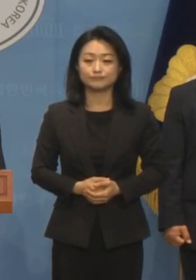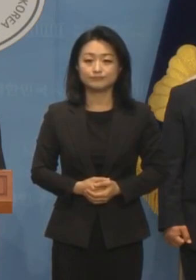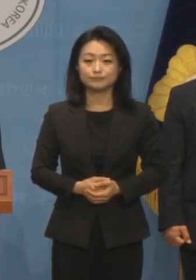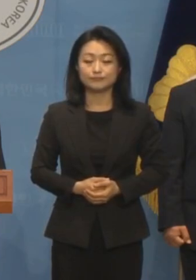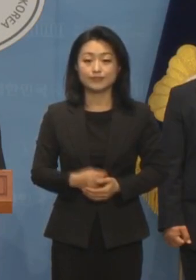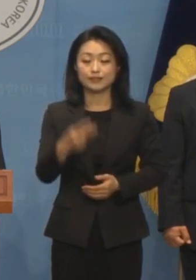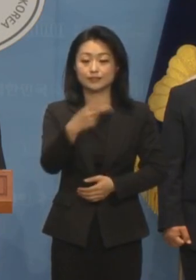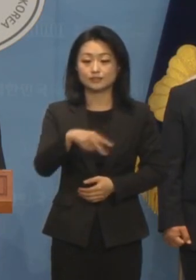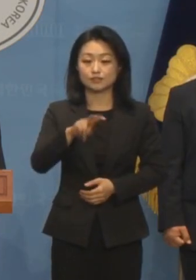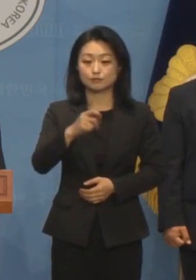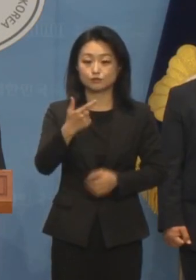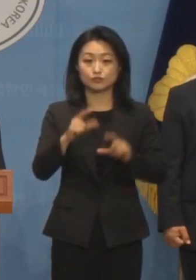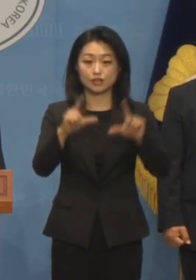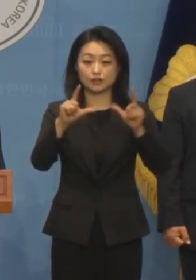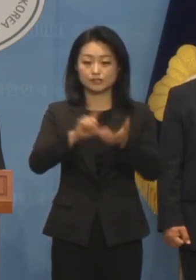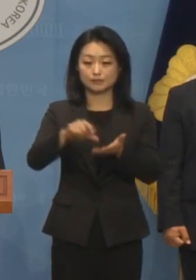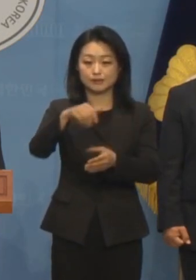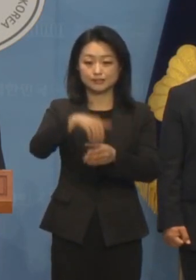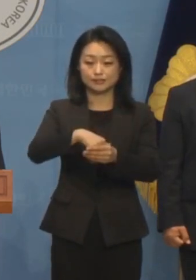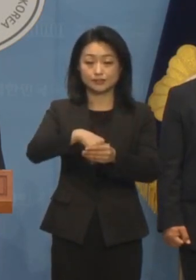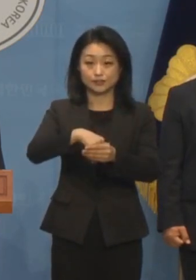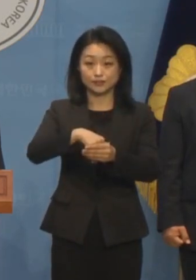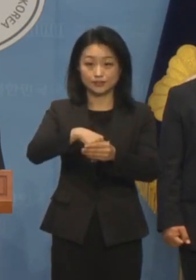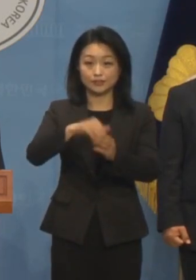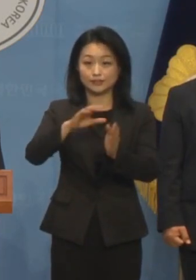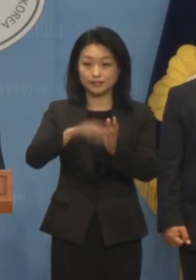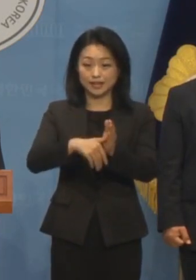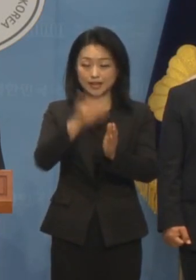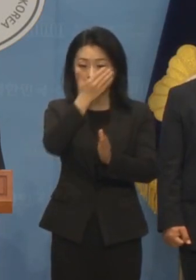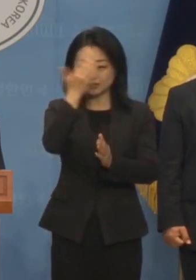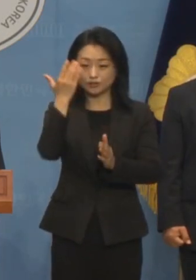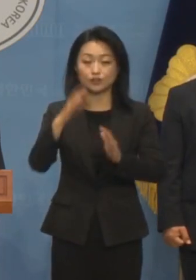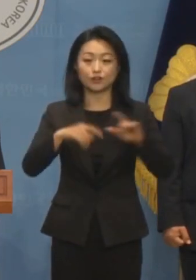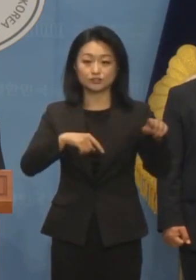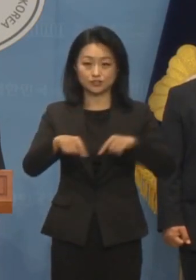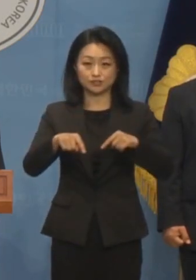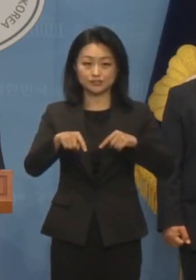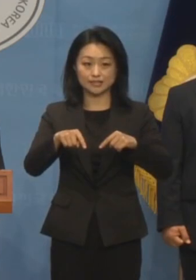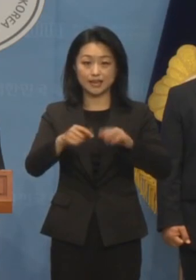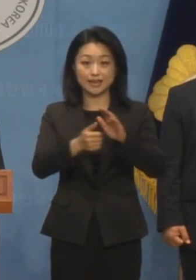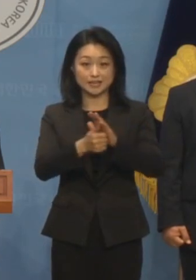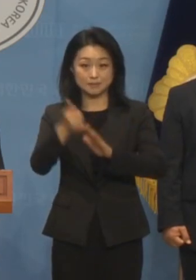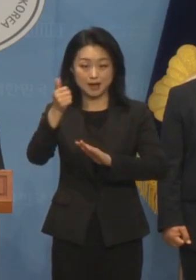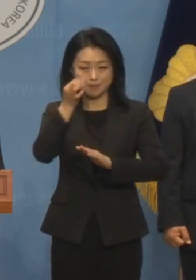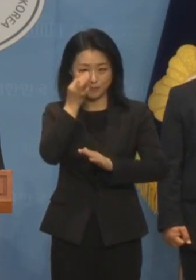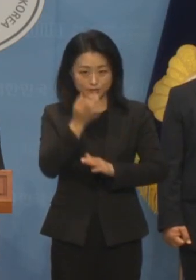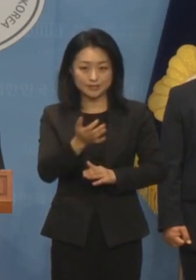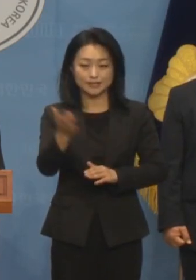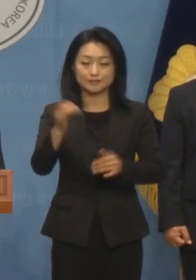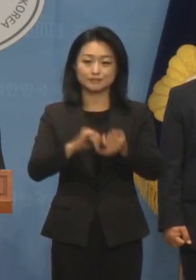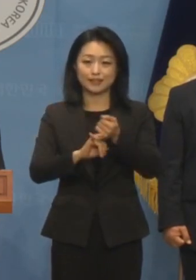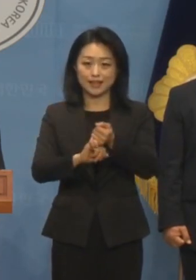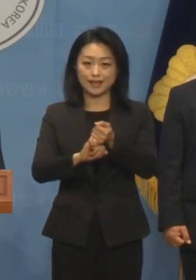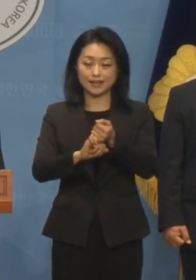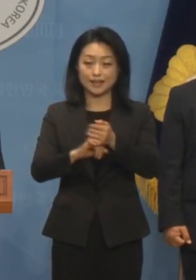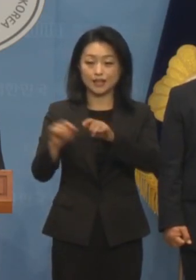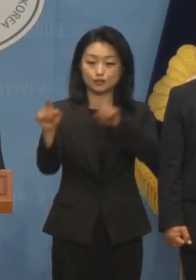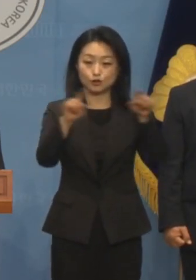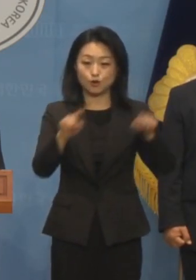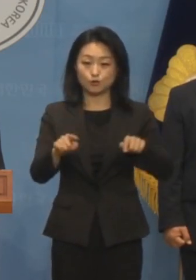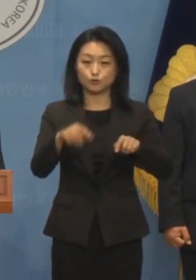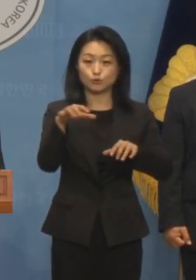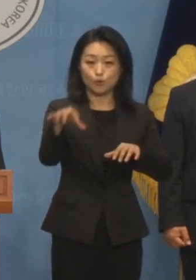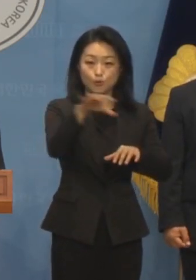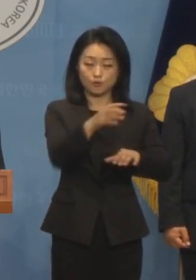그리고 2026년 지방선거에서 기본소득 청년 정치의 가능성을 증명해 보이겠습니다. 전국